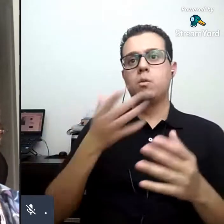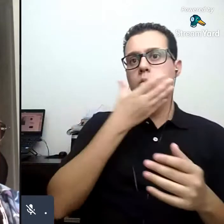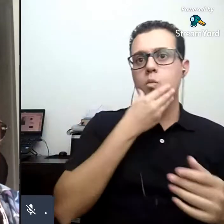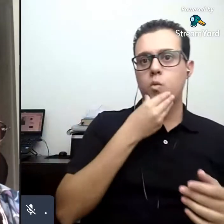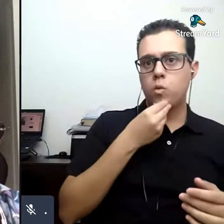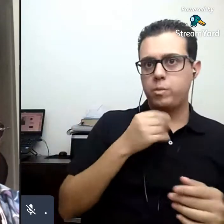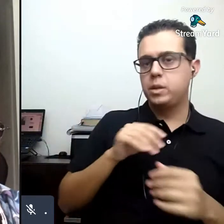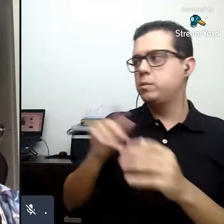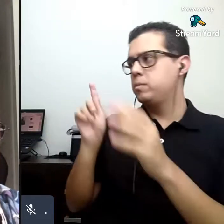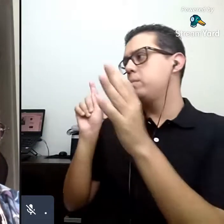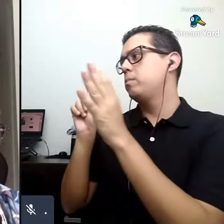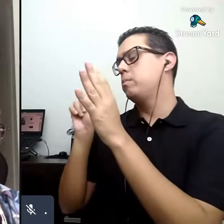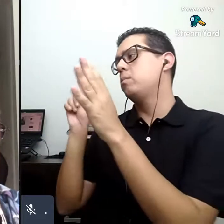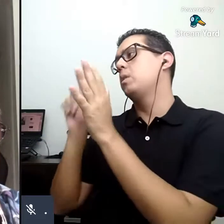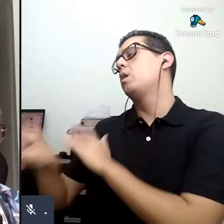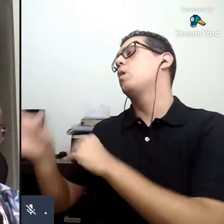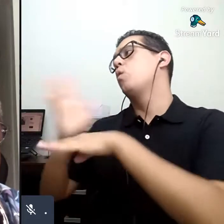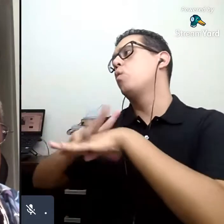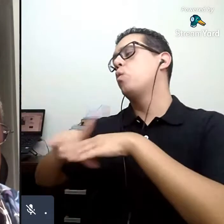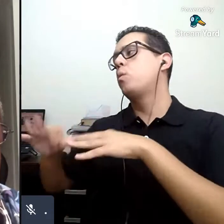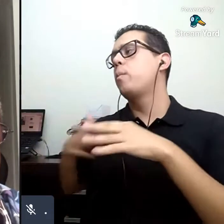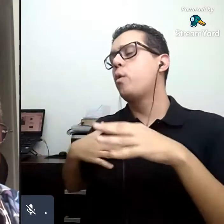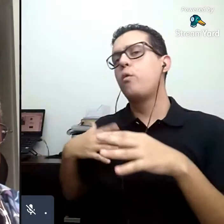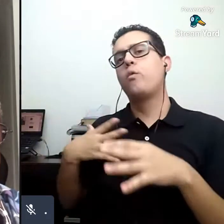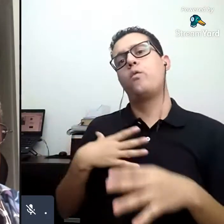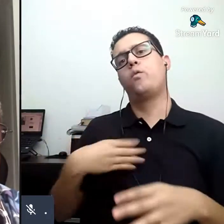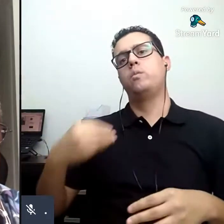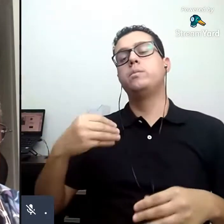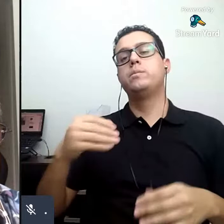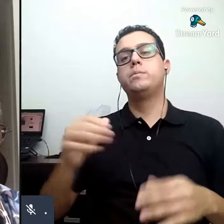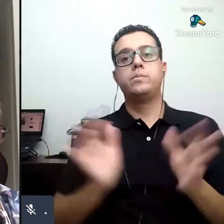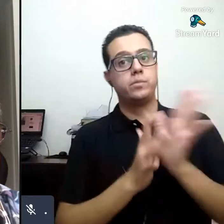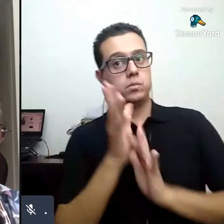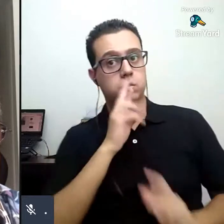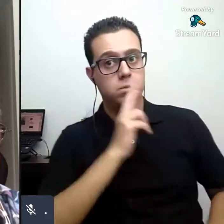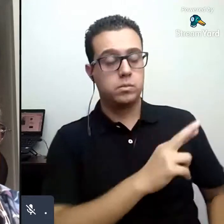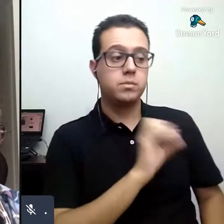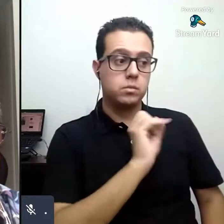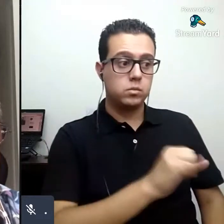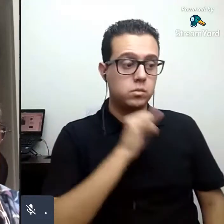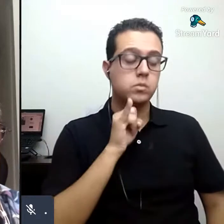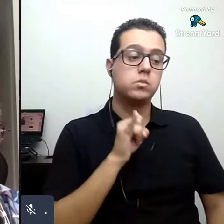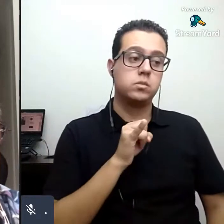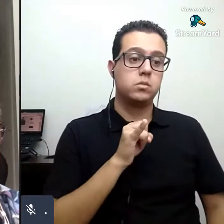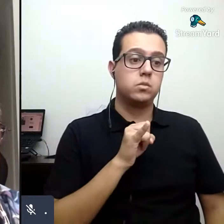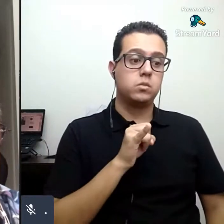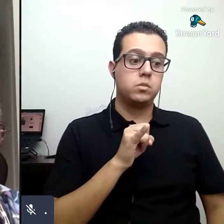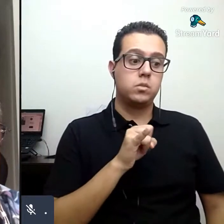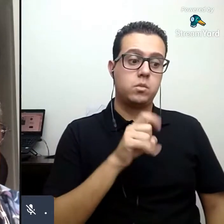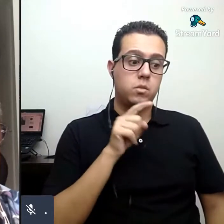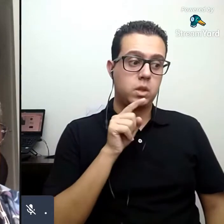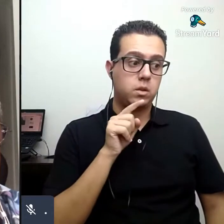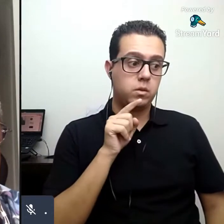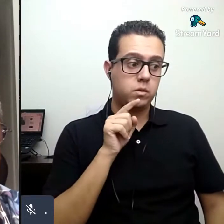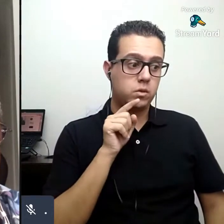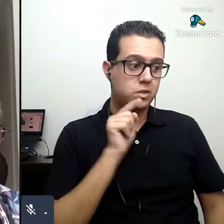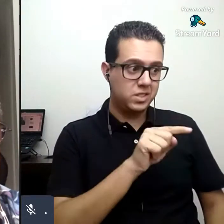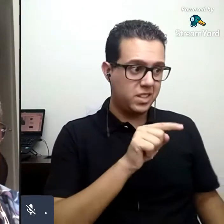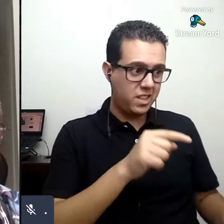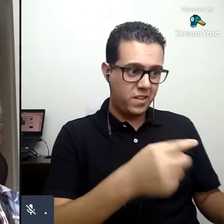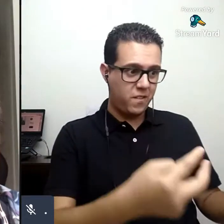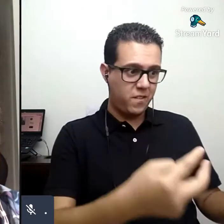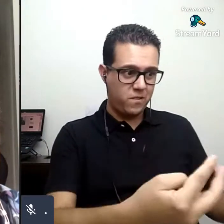versículo 48 do nosso capítulo, Jesus lhe diz, se porventura não virdes sinais